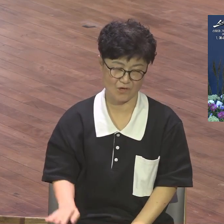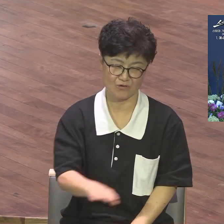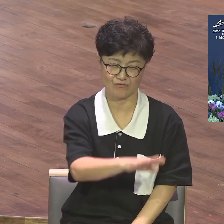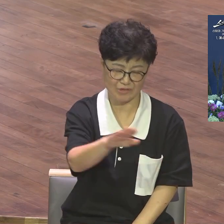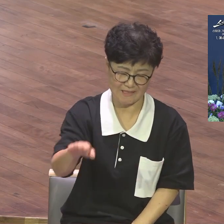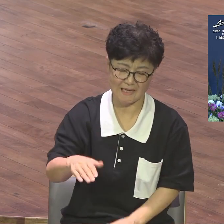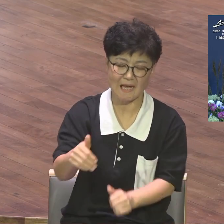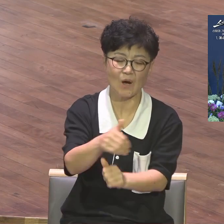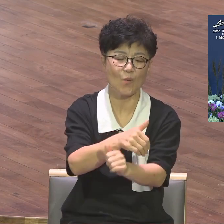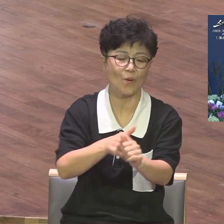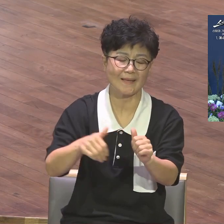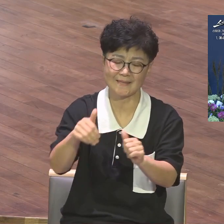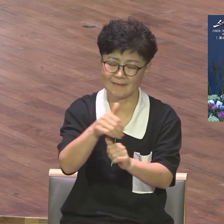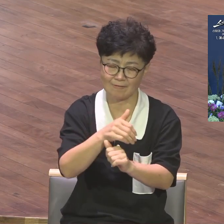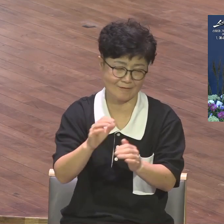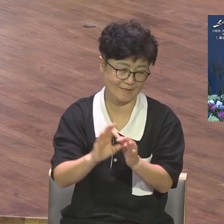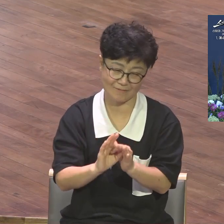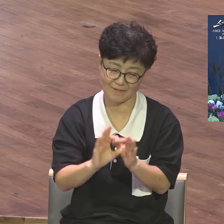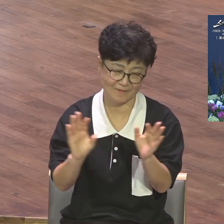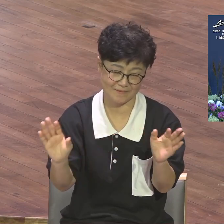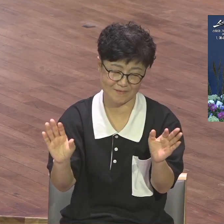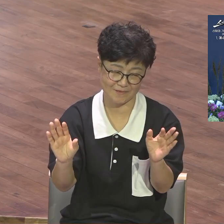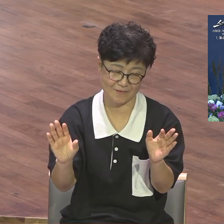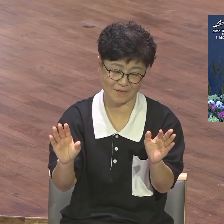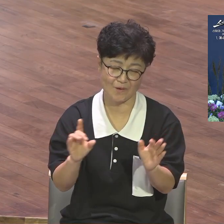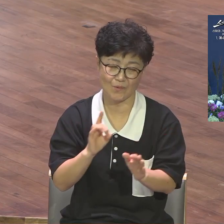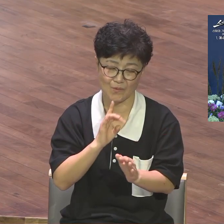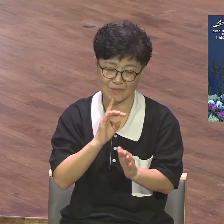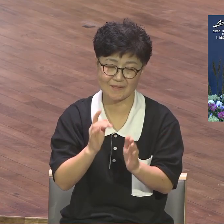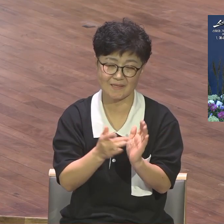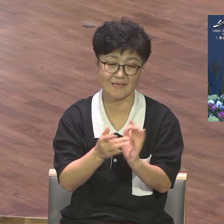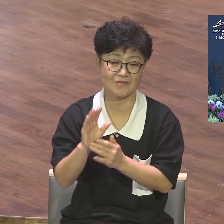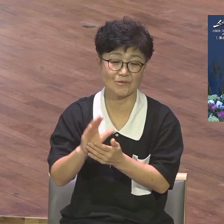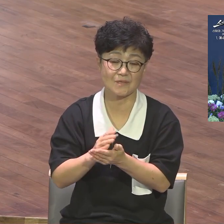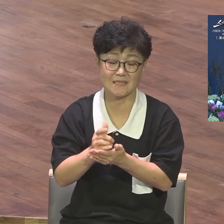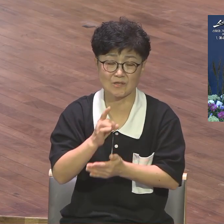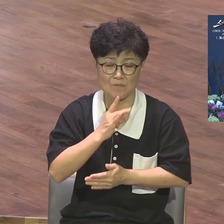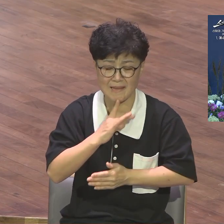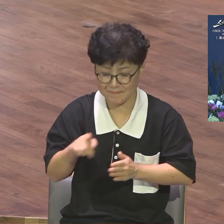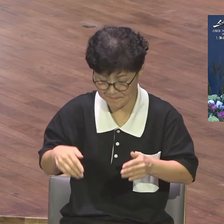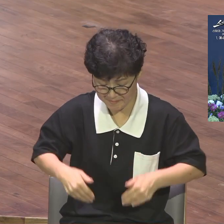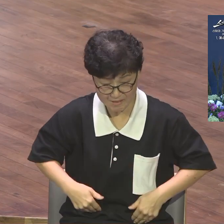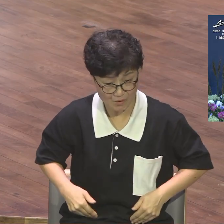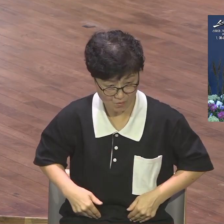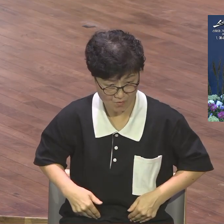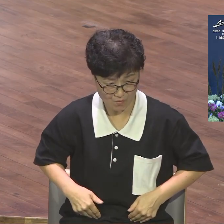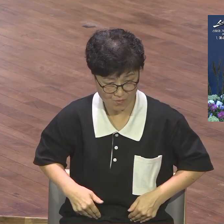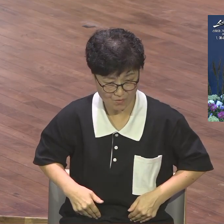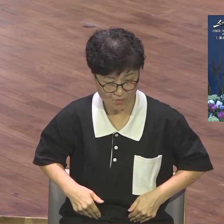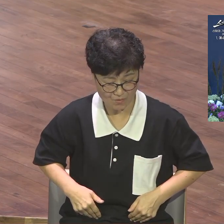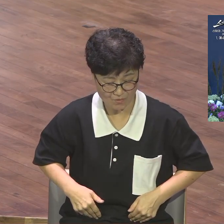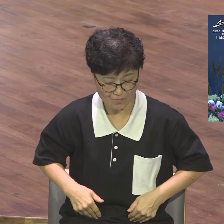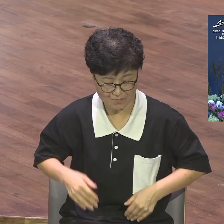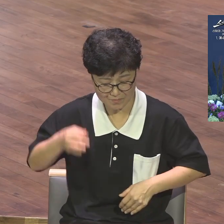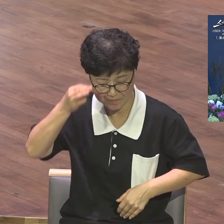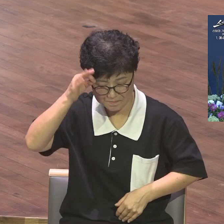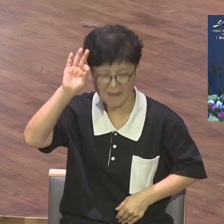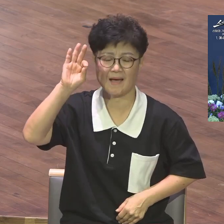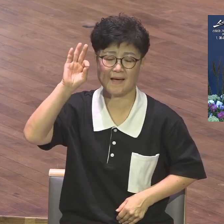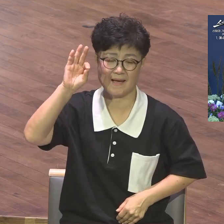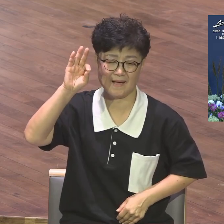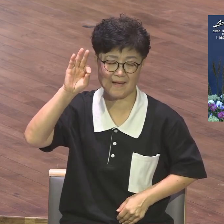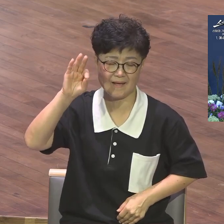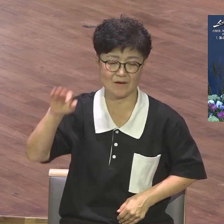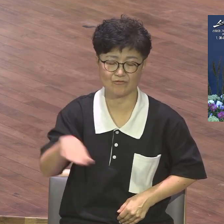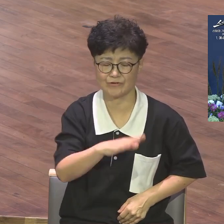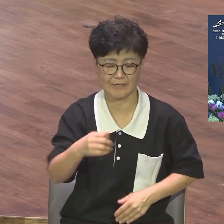문제와 걸림돌이 있다 하더라도 내 자신이 오직 예수 그리스도만이 필요한 존재다. 예, 그 존재임을 깨닫고 그 앞으로